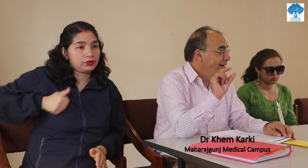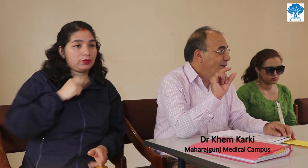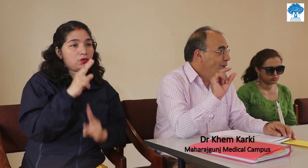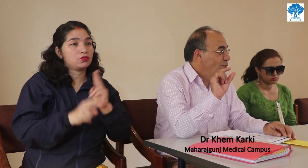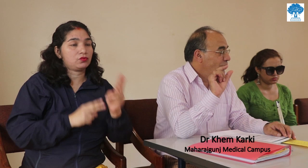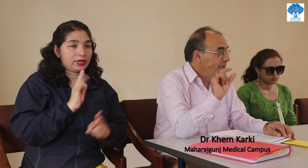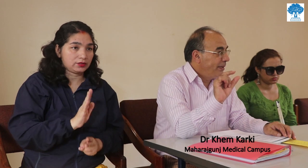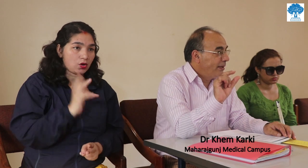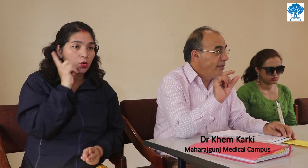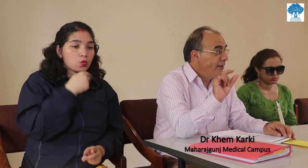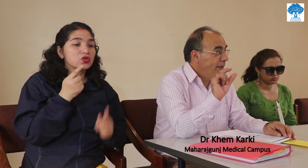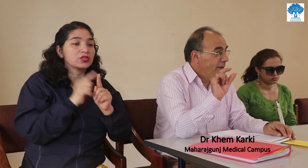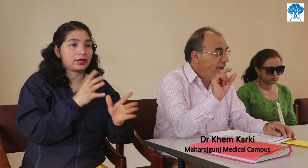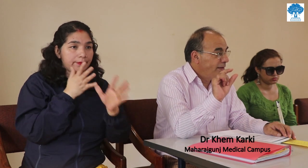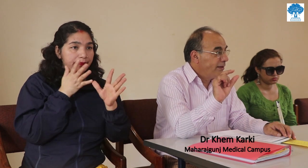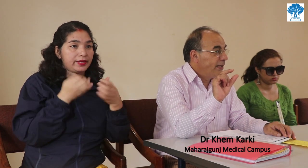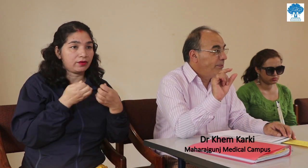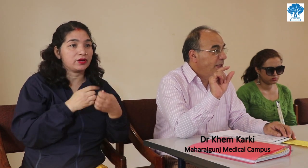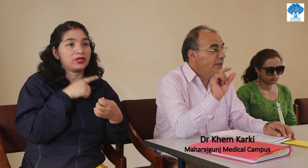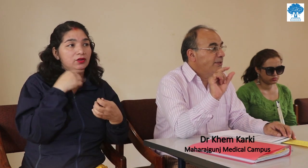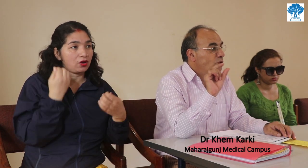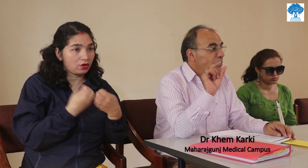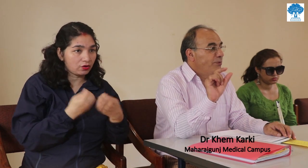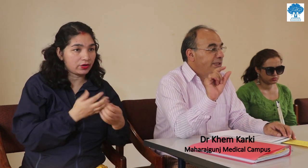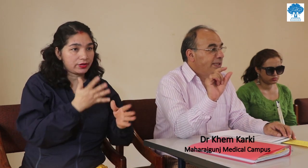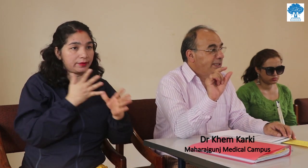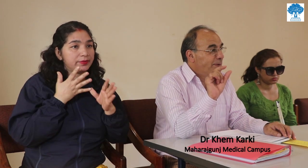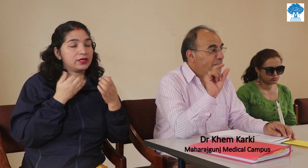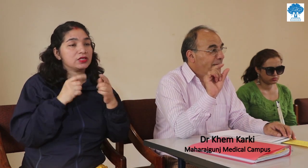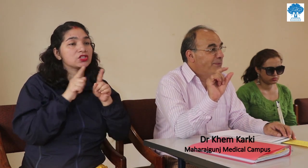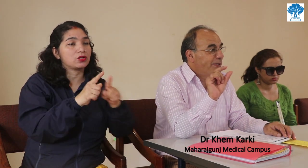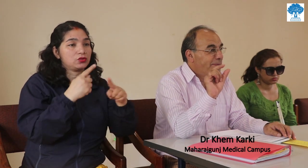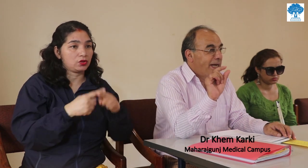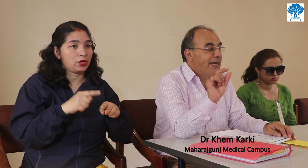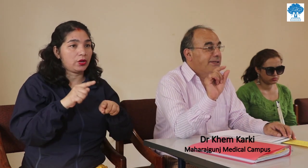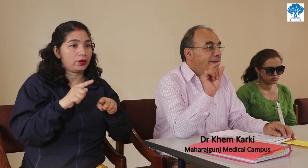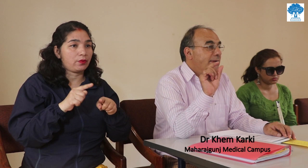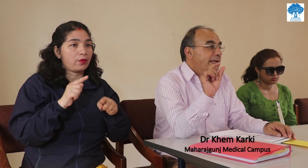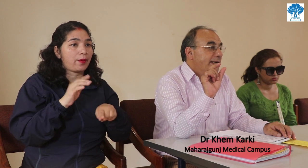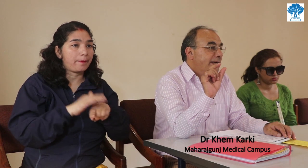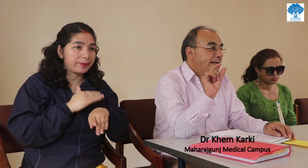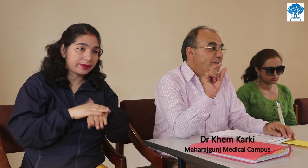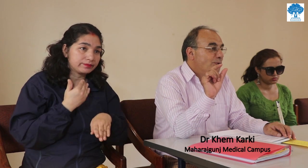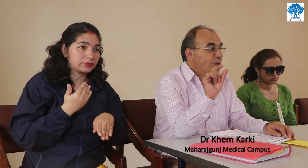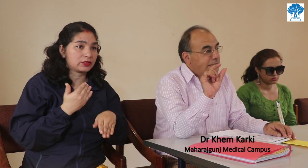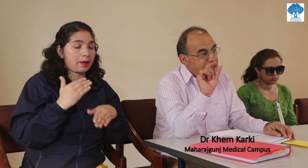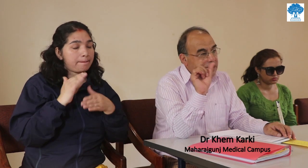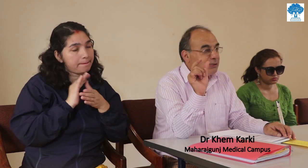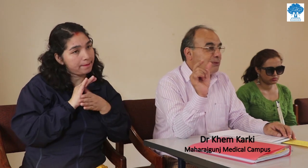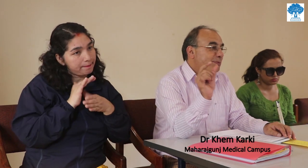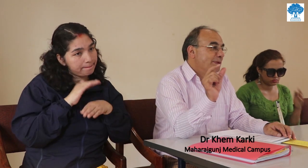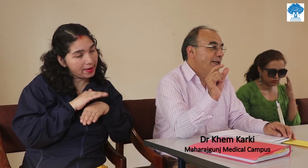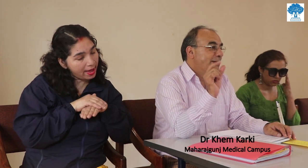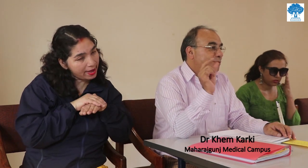होइन, कोसँग बिहे गर्ने, बिहे गर्ने नगर्ने, बिहेसँग जोडिएको विषय के छ भने प्रेम छ, माया छ, उसको